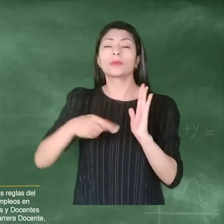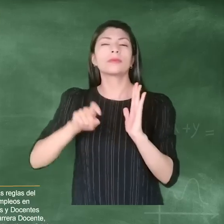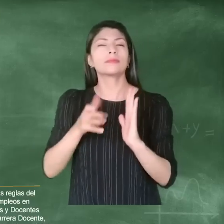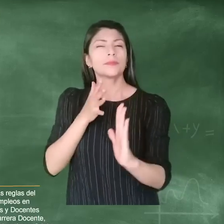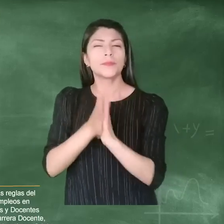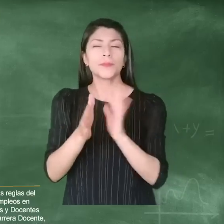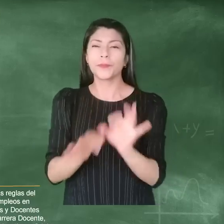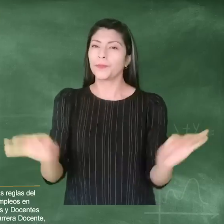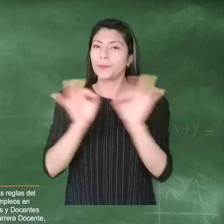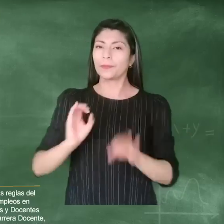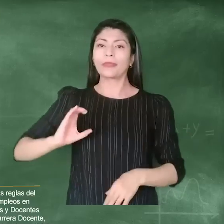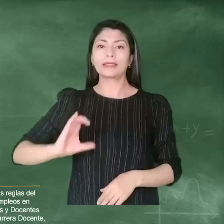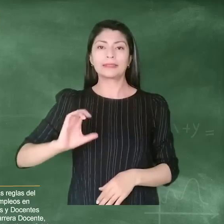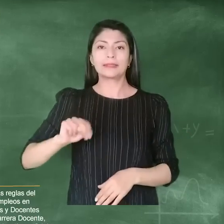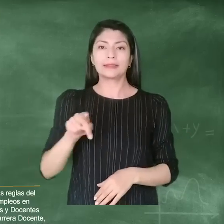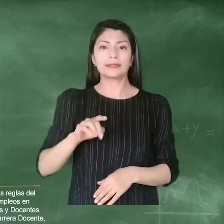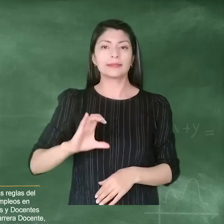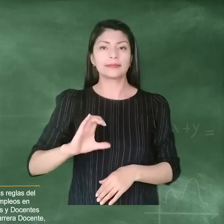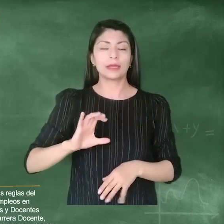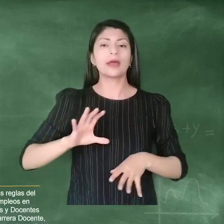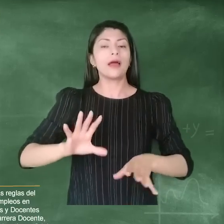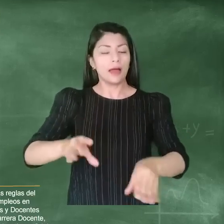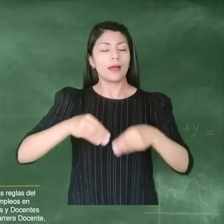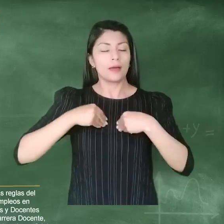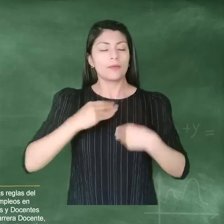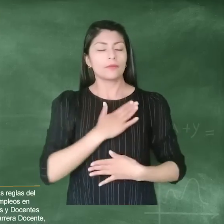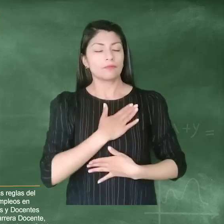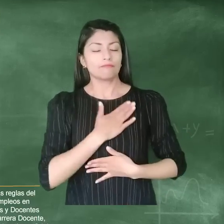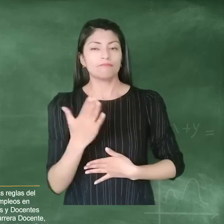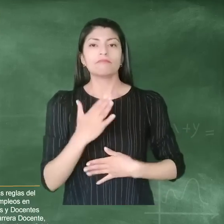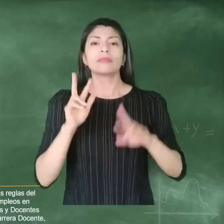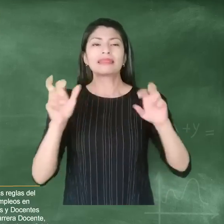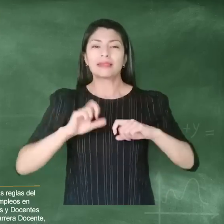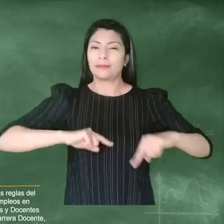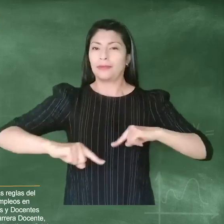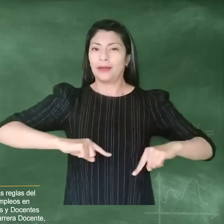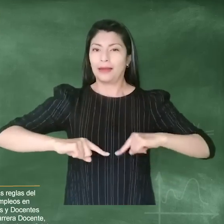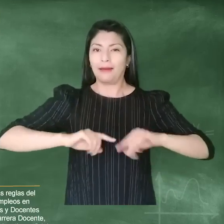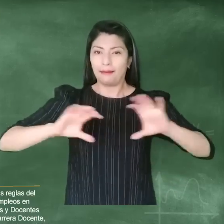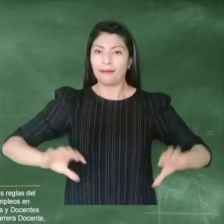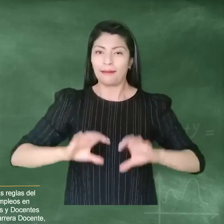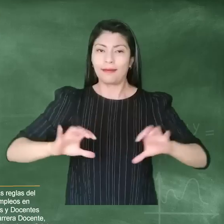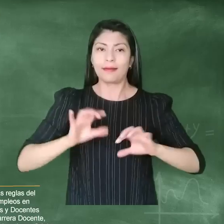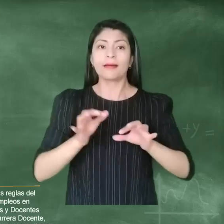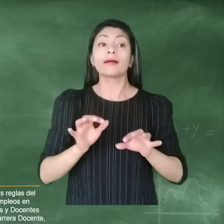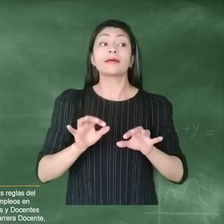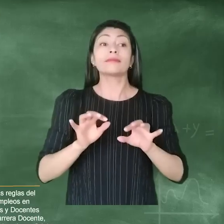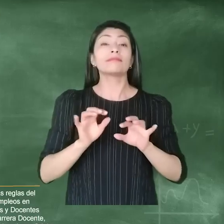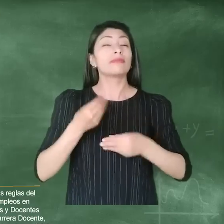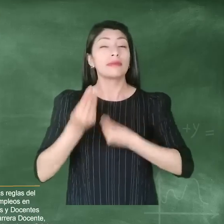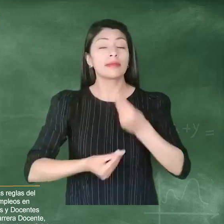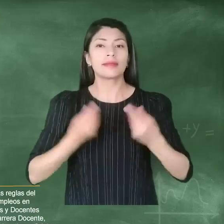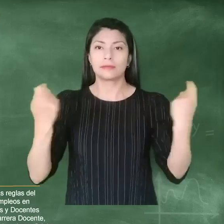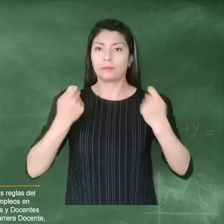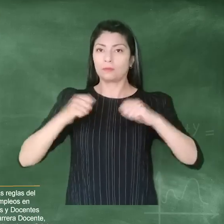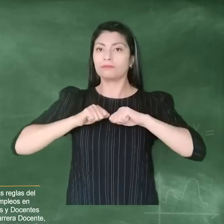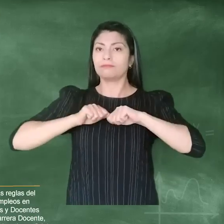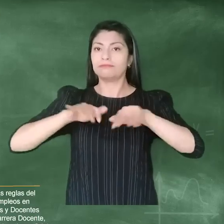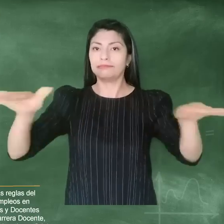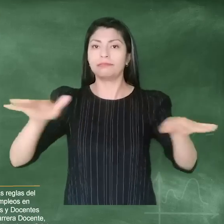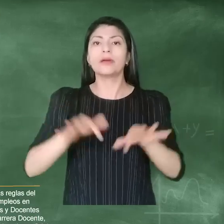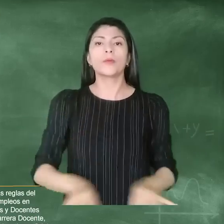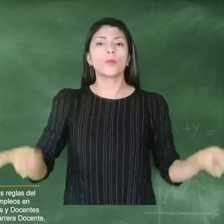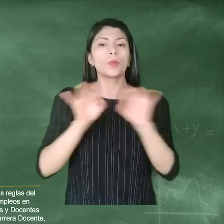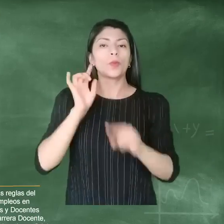de 2016, señala que la CNSC adoptará mediante acto administrativo la convocatoria a